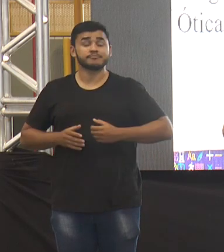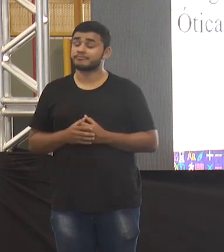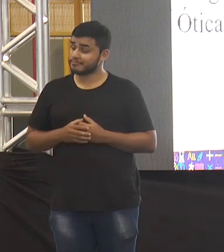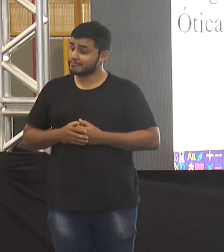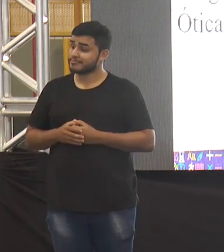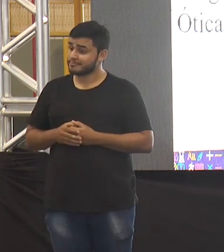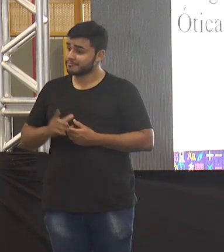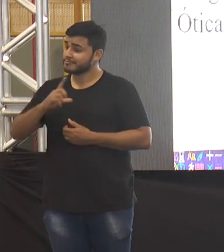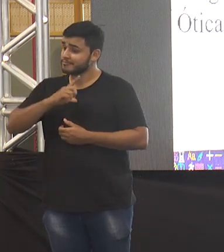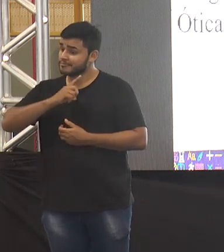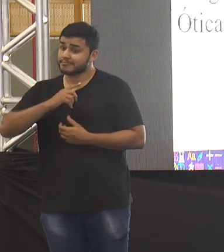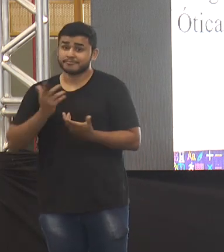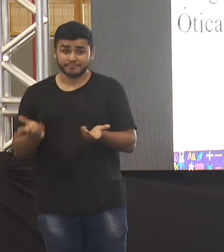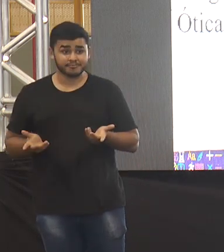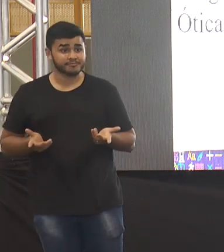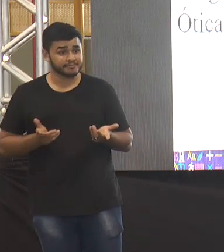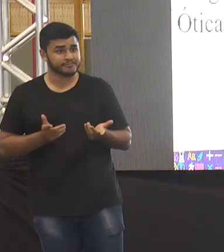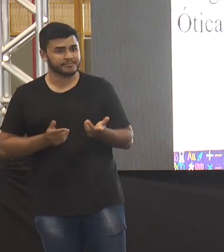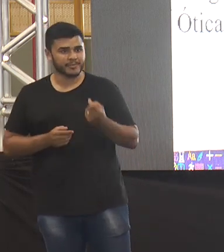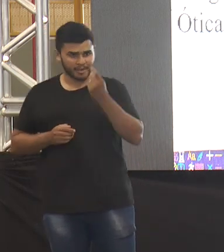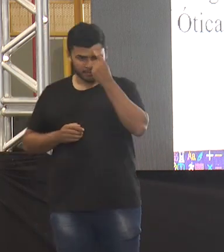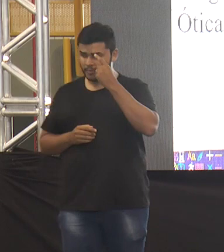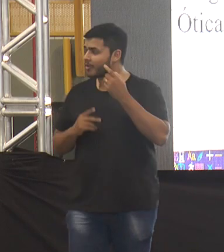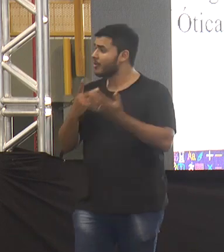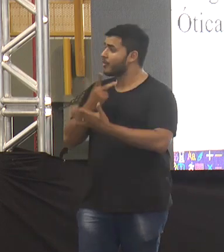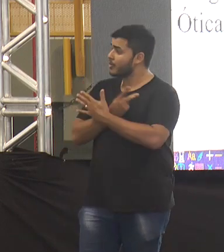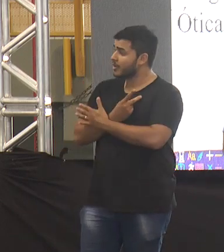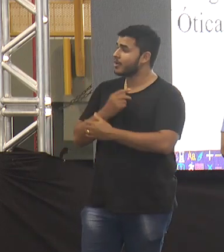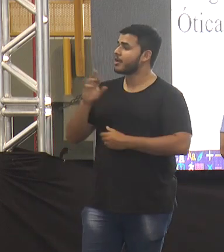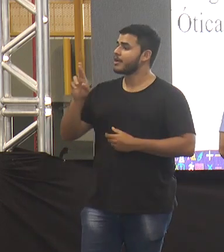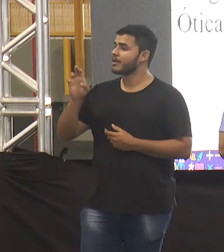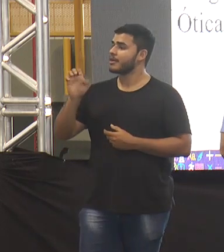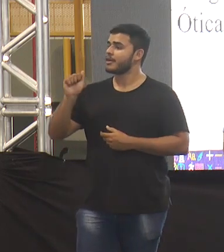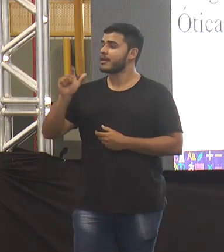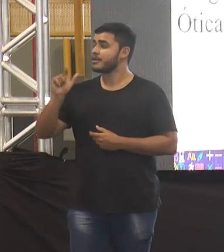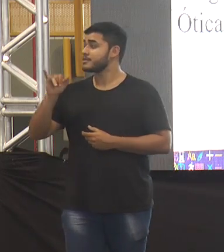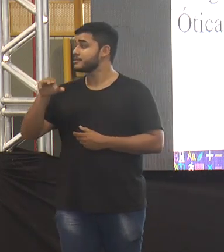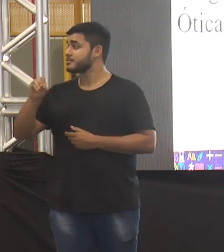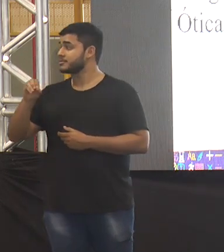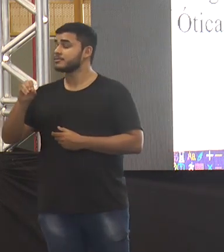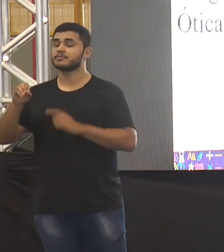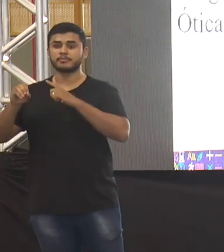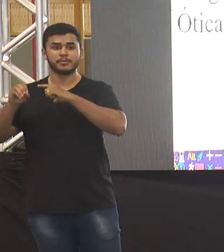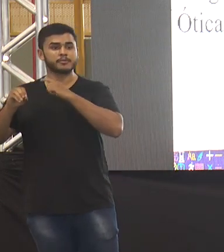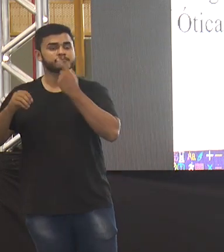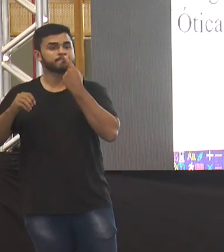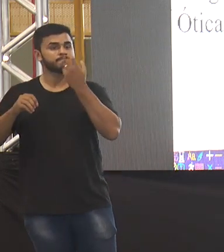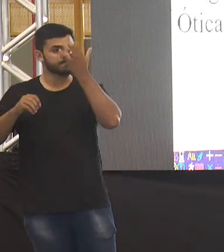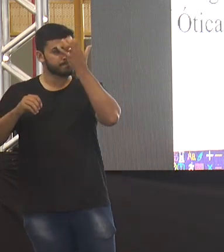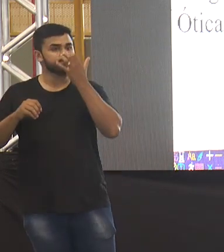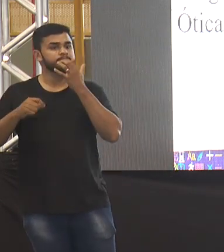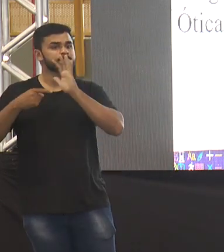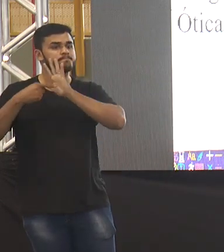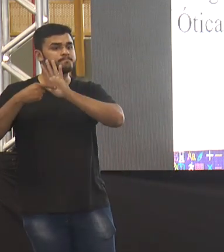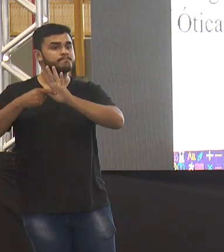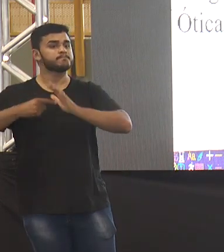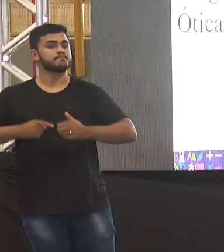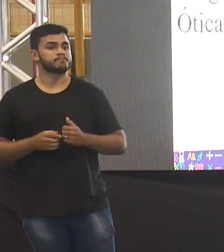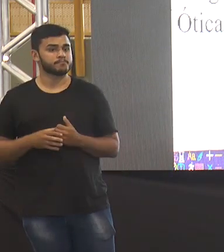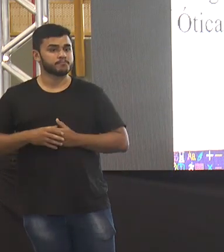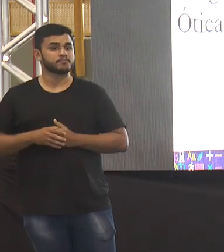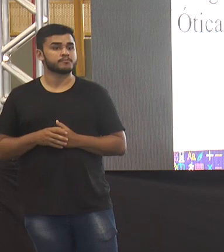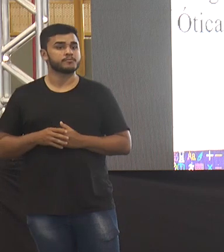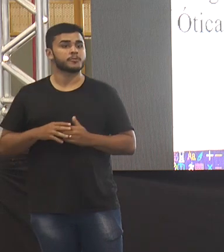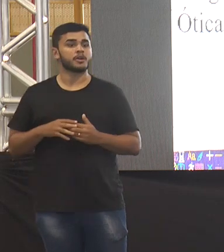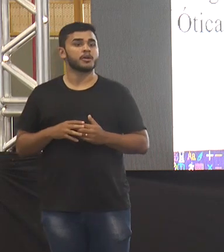Então é o realismo que começa a mostrar essa hipocrisia toda. A desmascarar a burguesia.